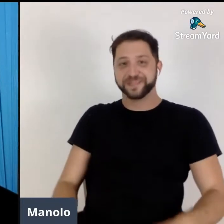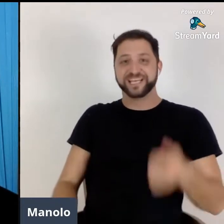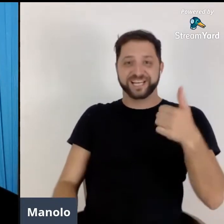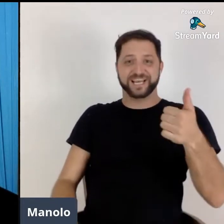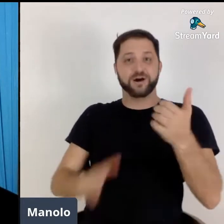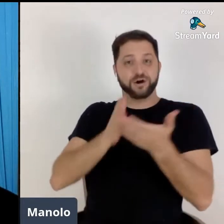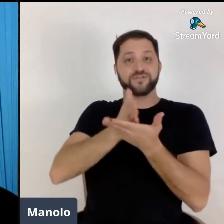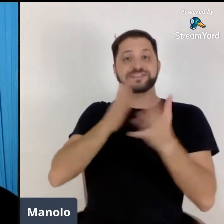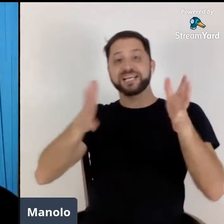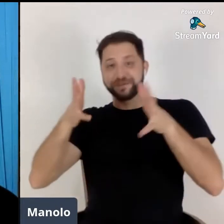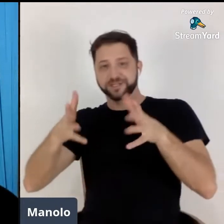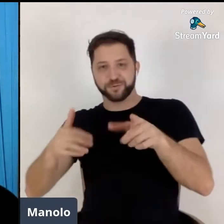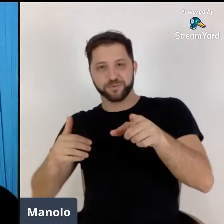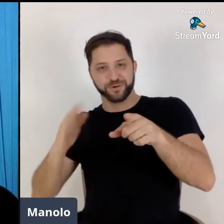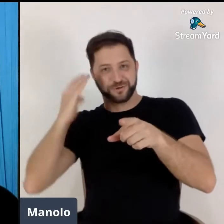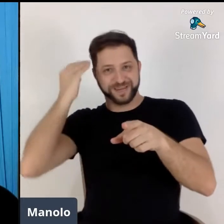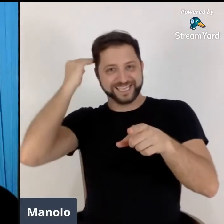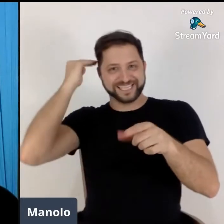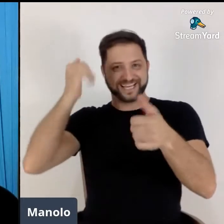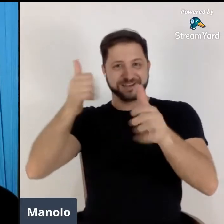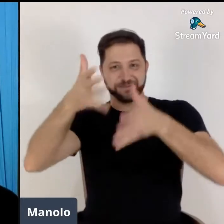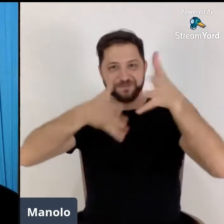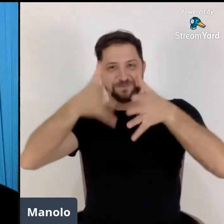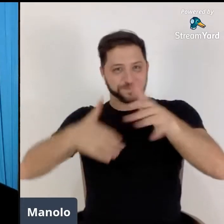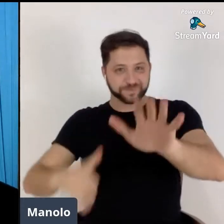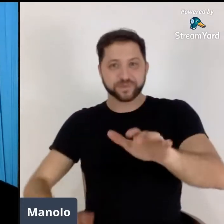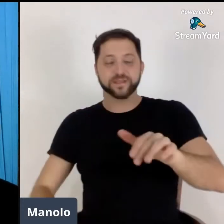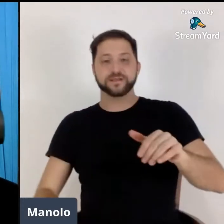para ele. Legal? Agora eu estou em Libras para o Bruno, beleza?